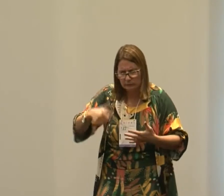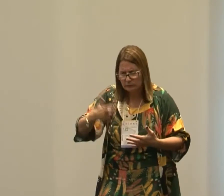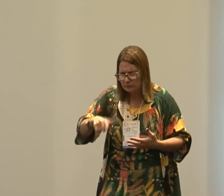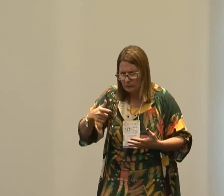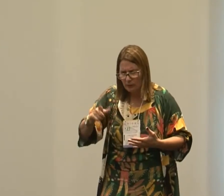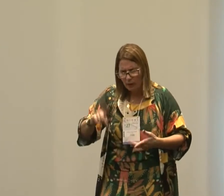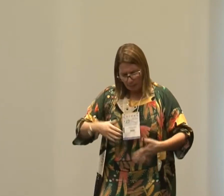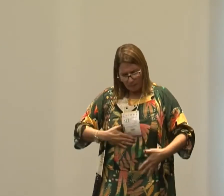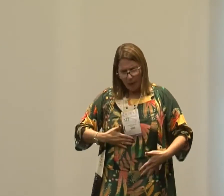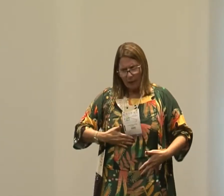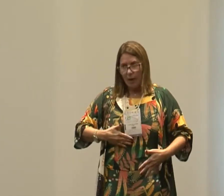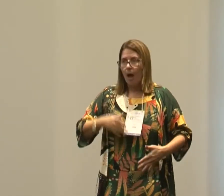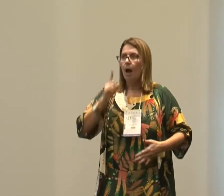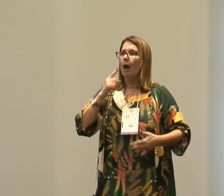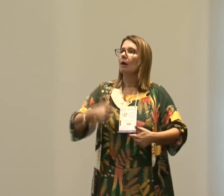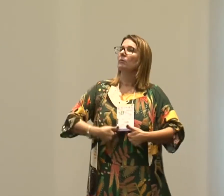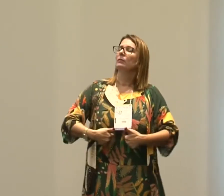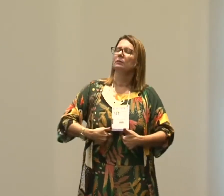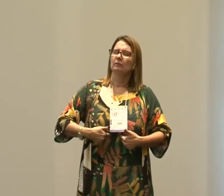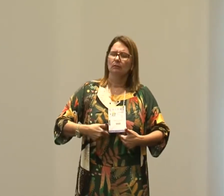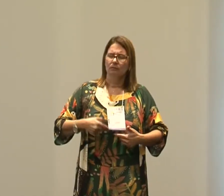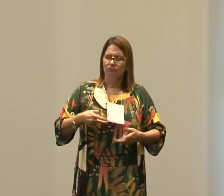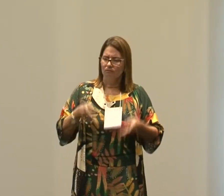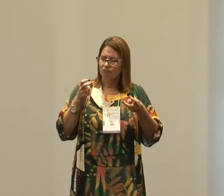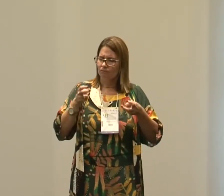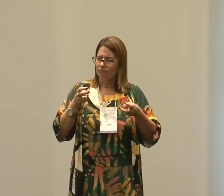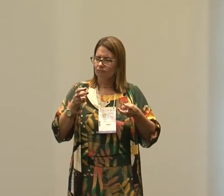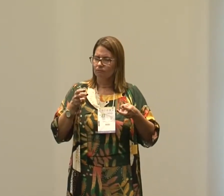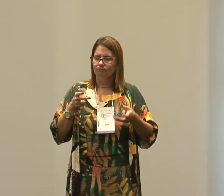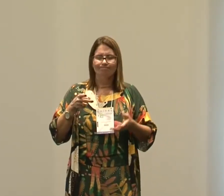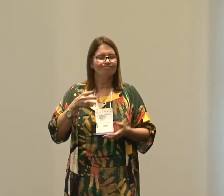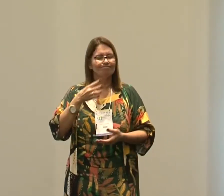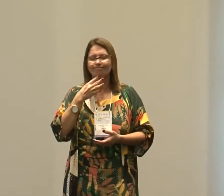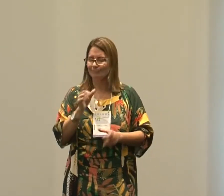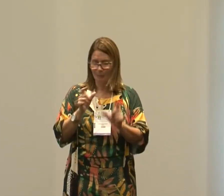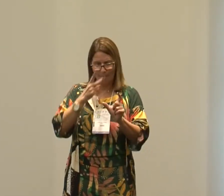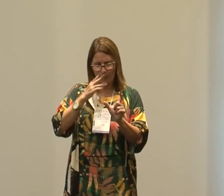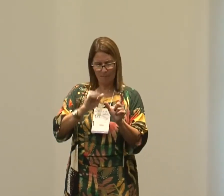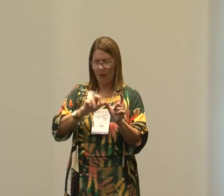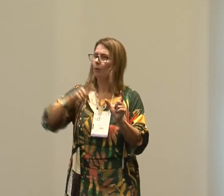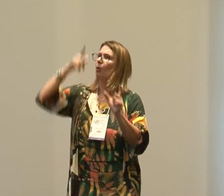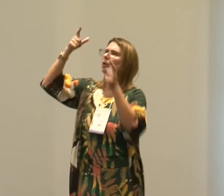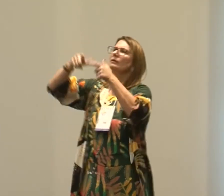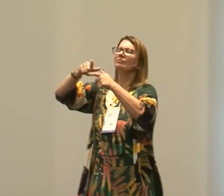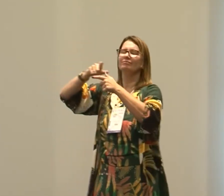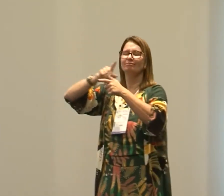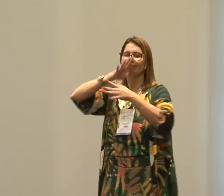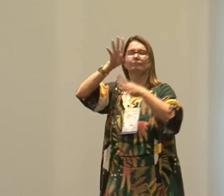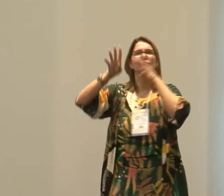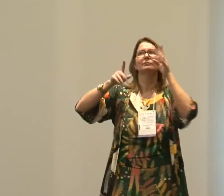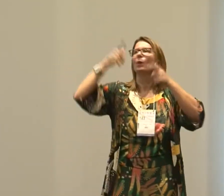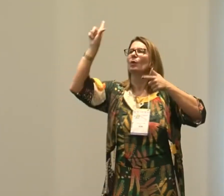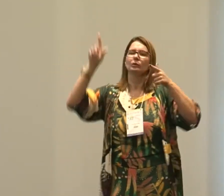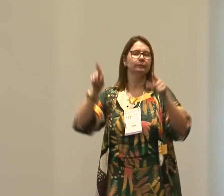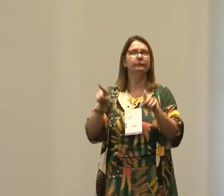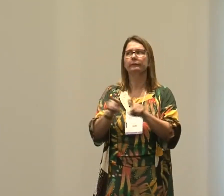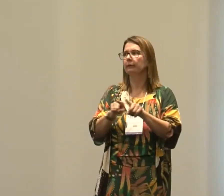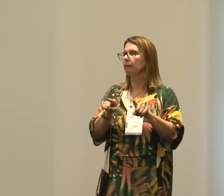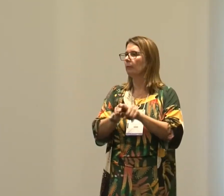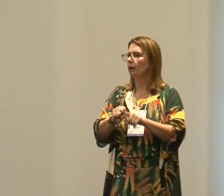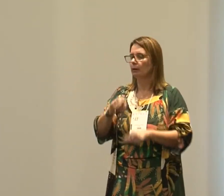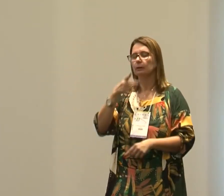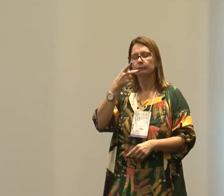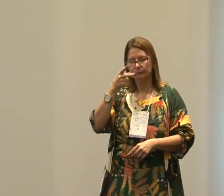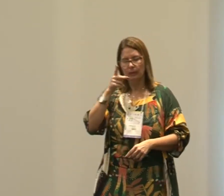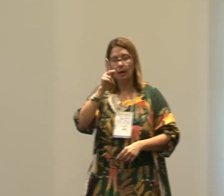gente se assustou e tentamos explicar, mas barriga é isso, é essa parte do corpo. Mas parece que a palavra ele